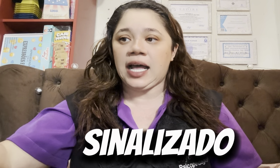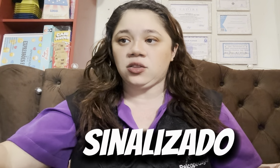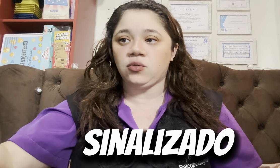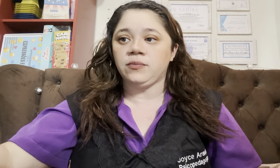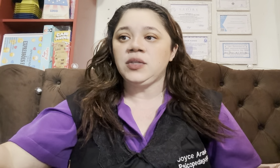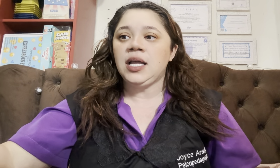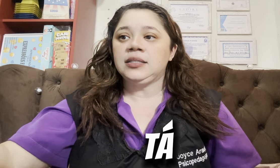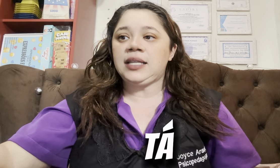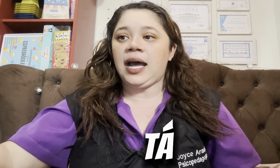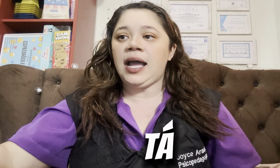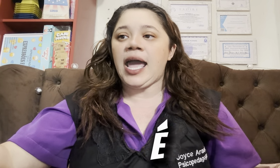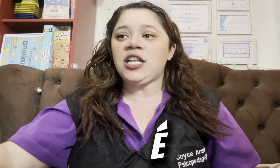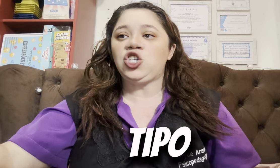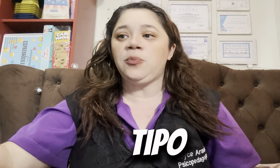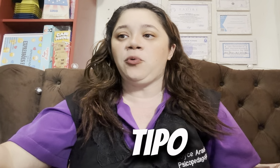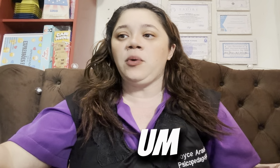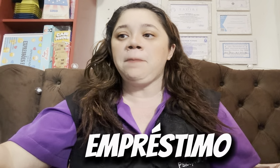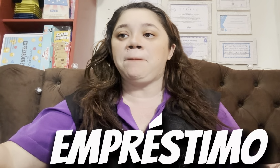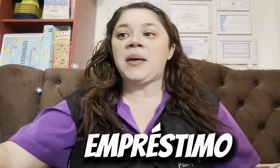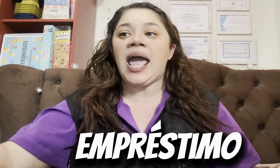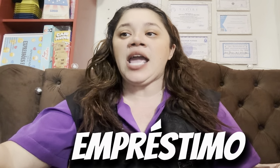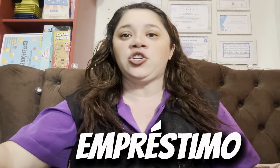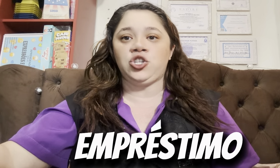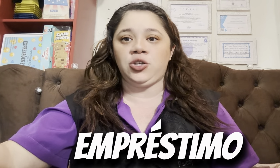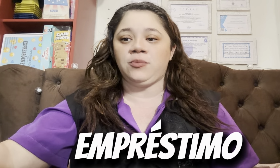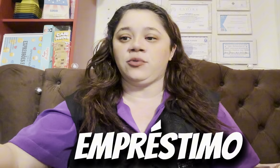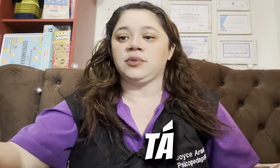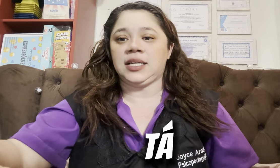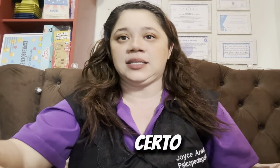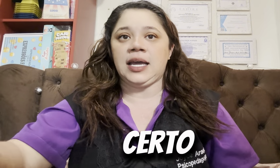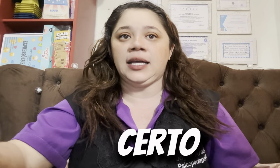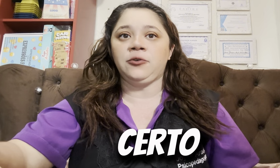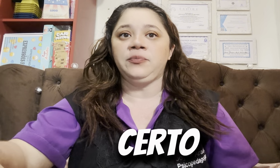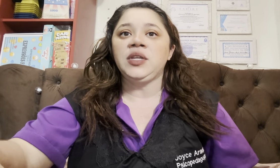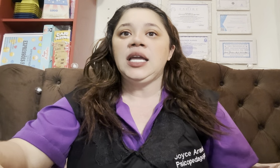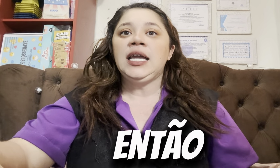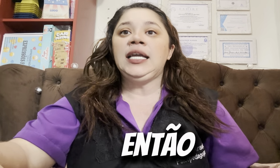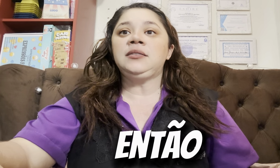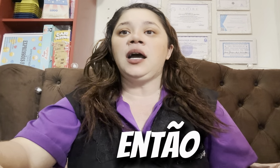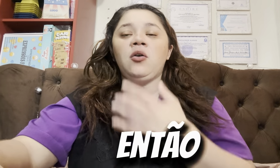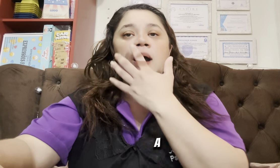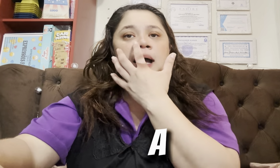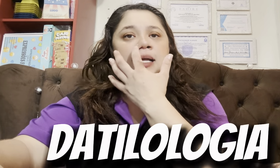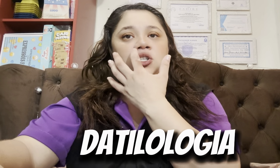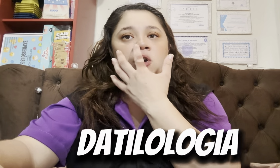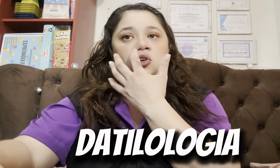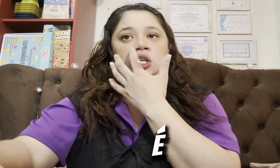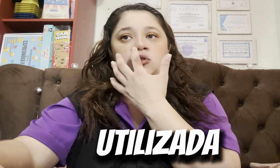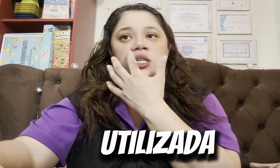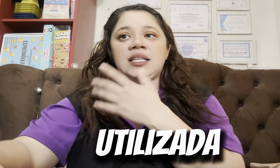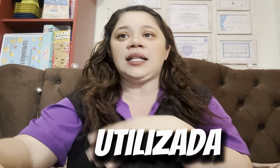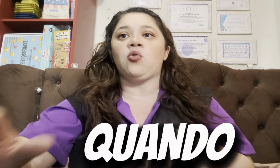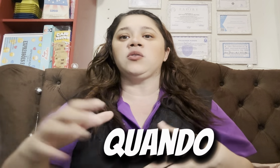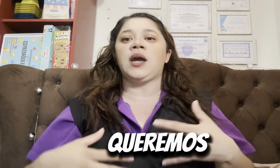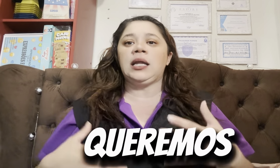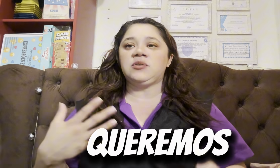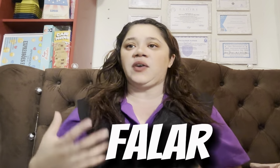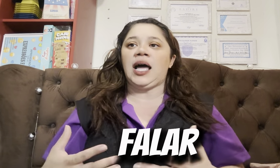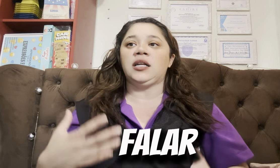sinalizado, tá? É tipo um empréstimo, tá certo? Então, a datilologia é utilizada quando queremos falar